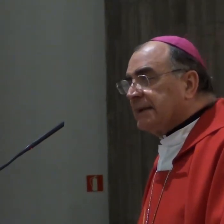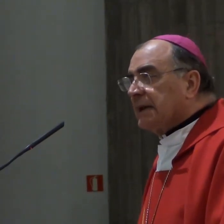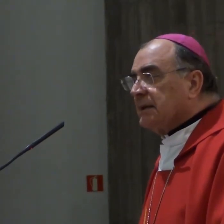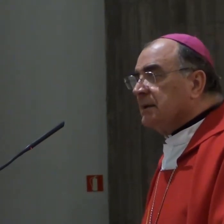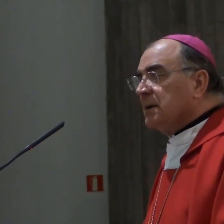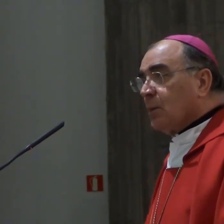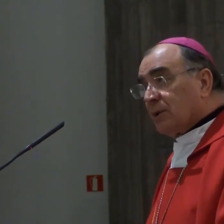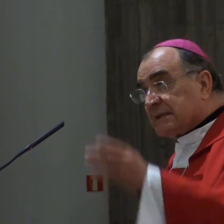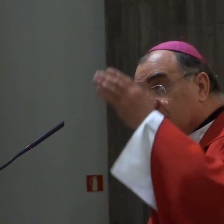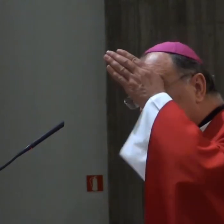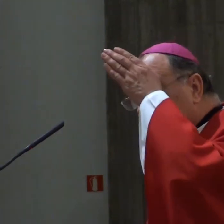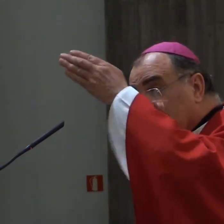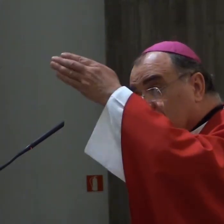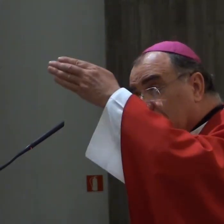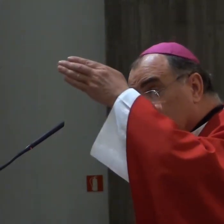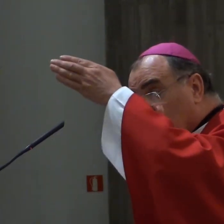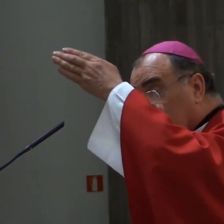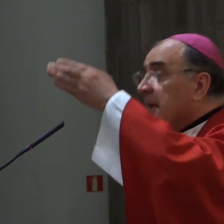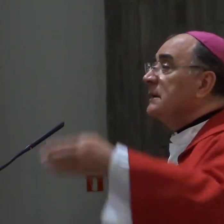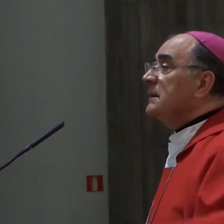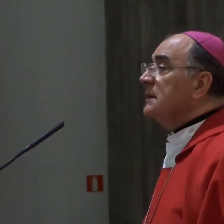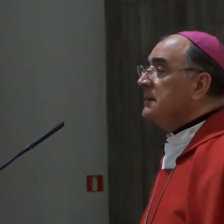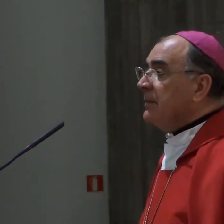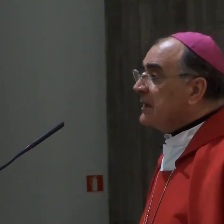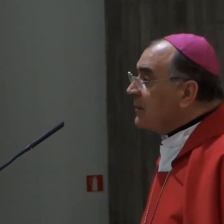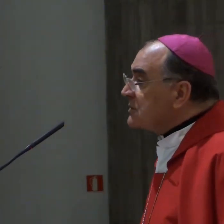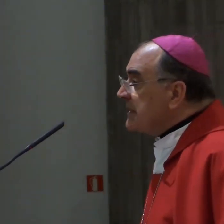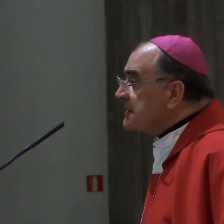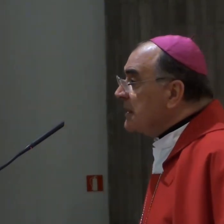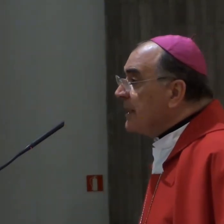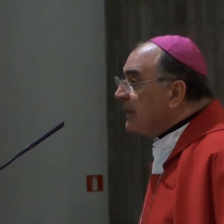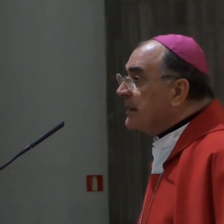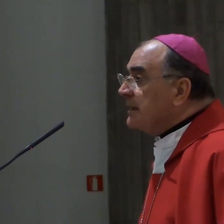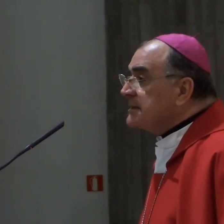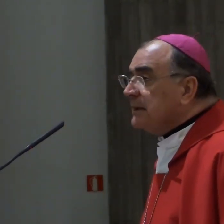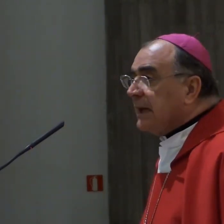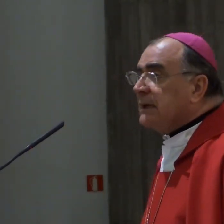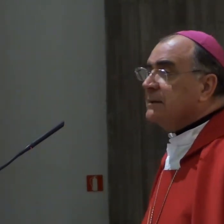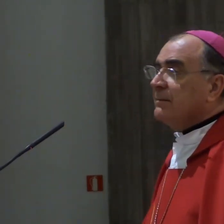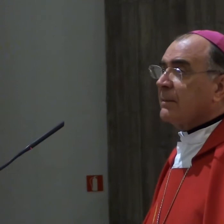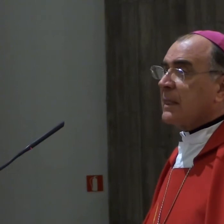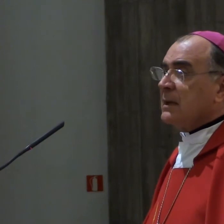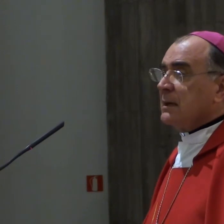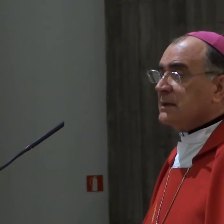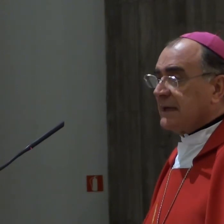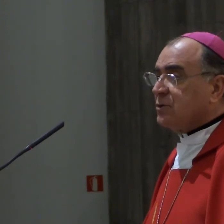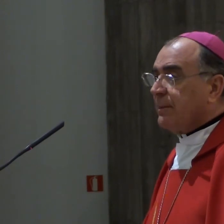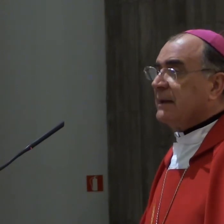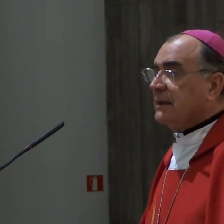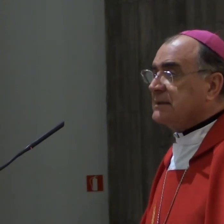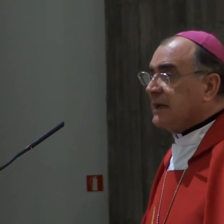por matar cuando estemos celebrando de Pentecostés en la Plaza de Santa Anna